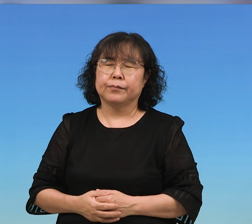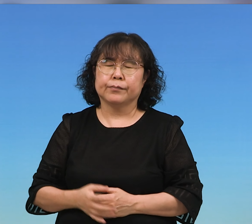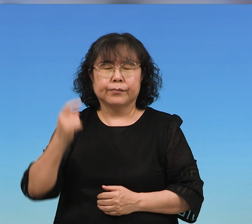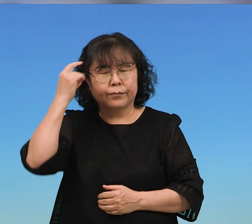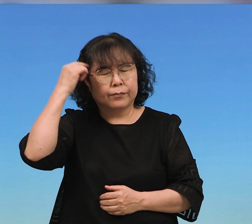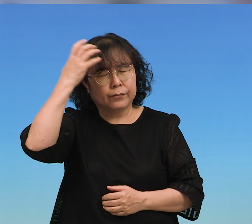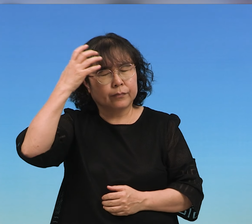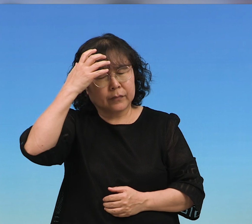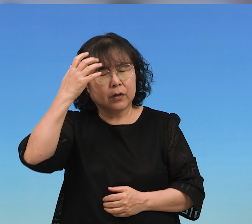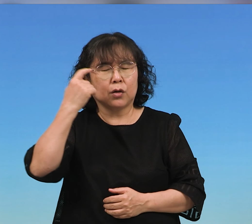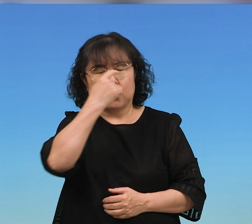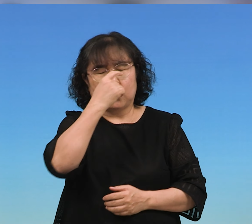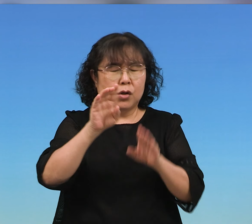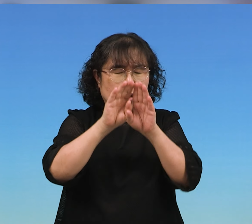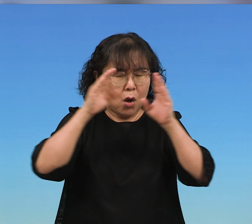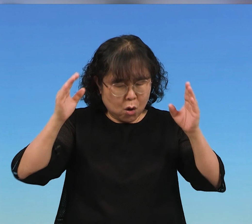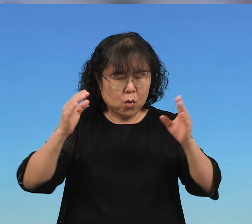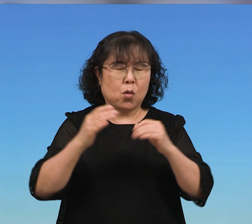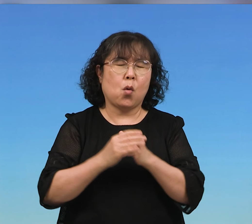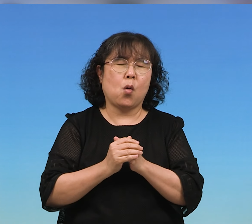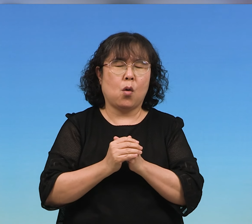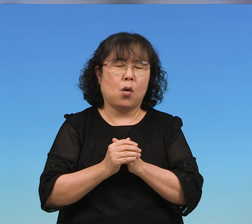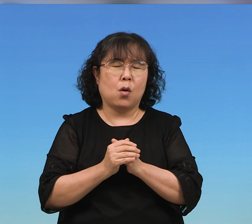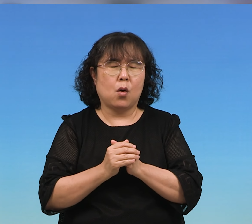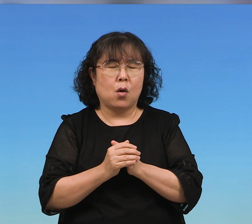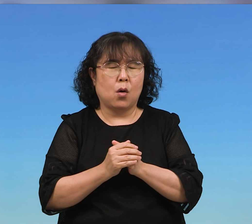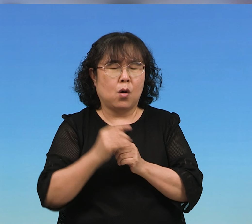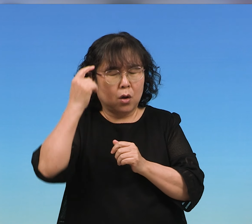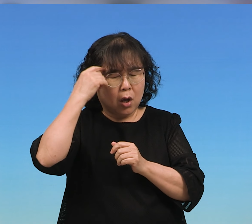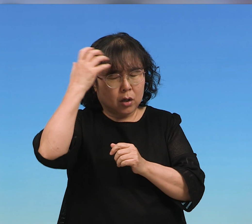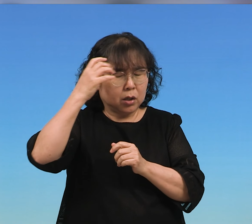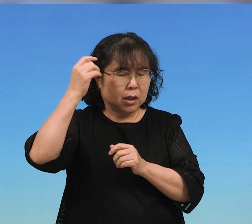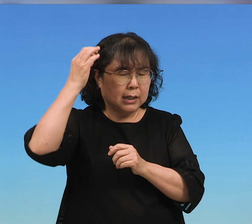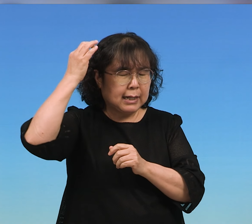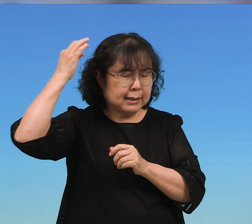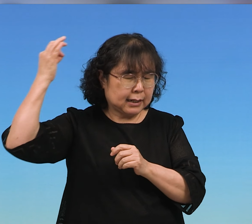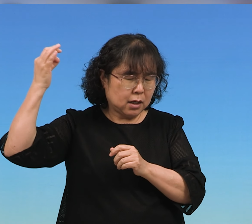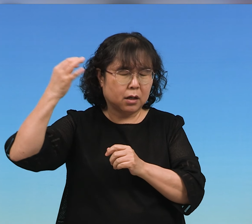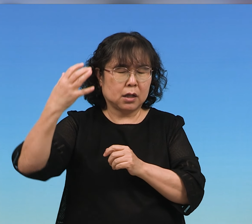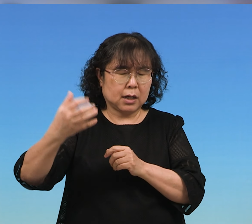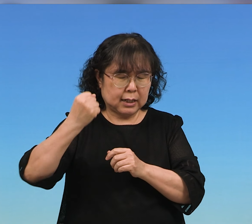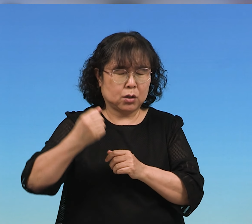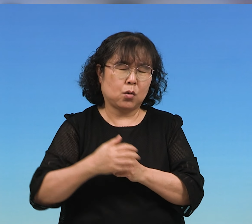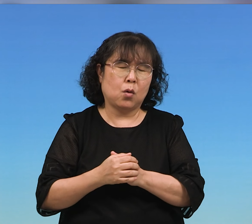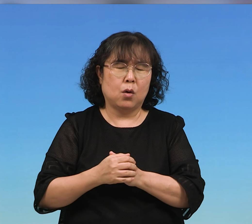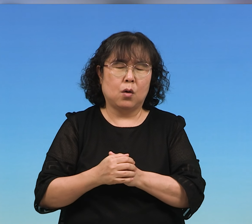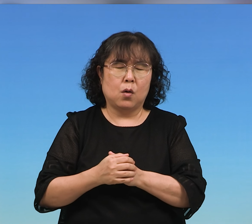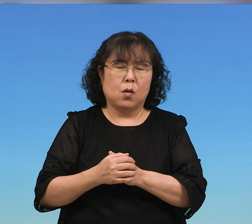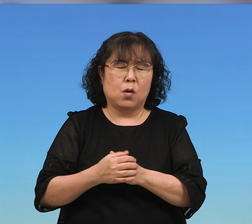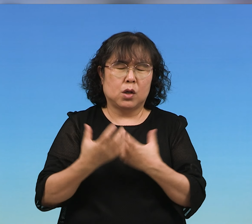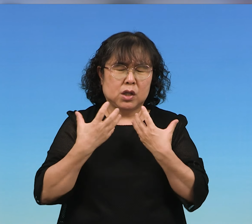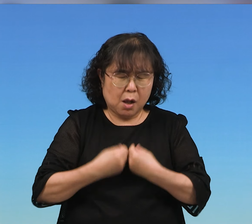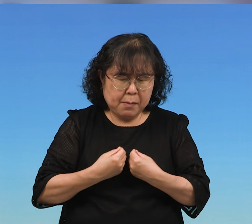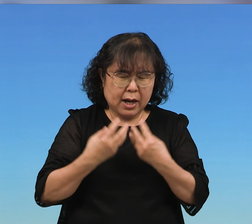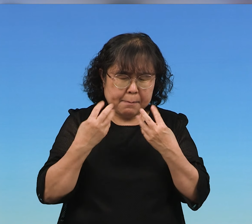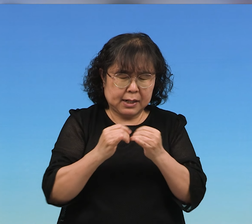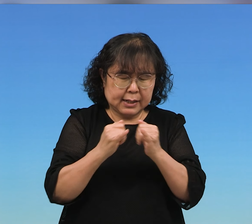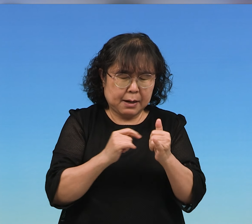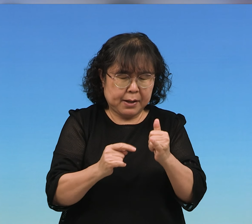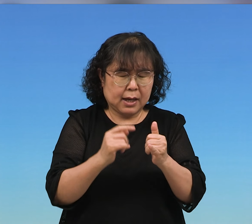하나밖에 없습니다. 영안은 열고 영적인 안목을 가지고 영적인 상상력을 가지고 절망한 이 시대